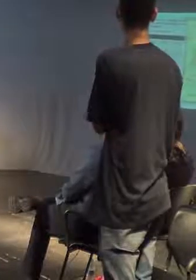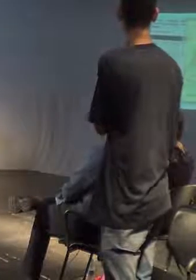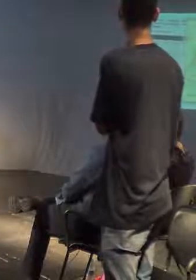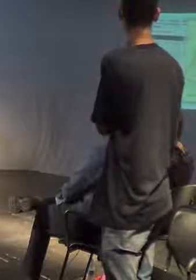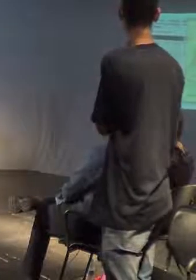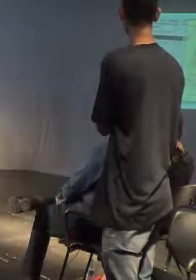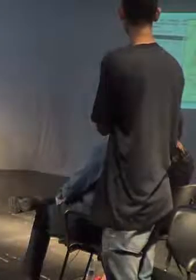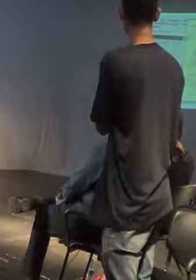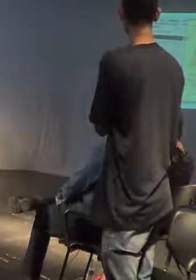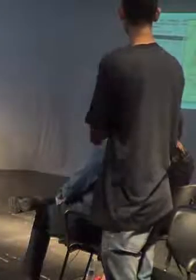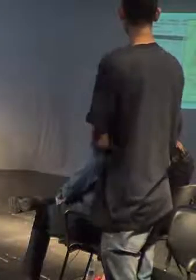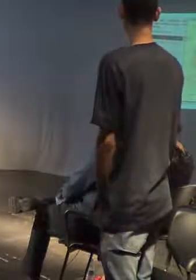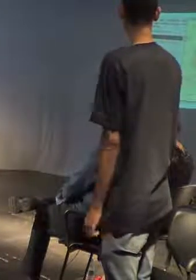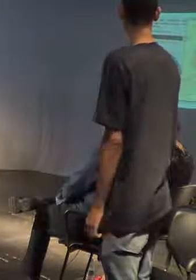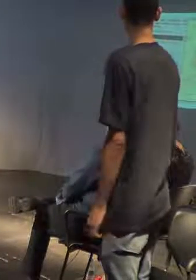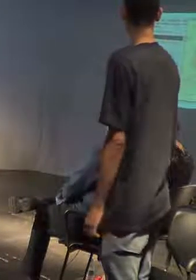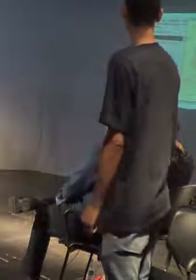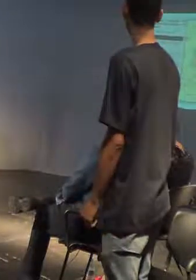Então, esse Ilhéus e Itabuna